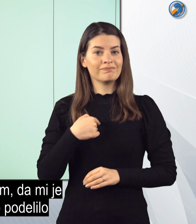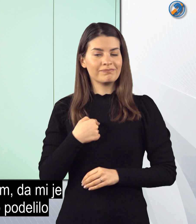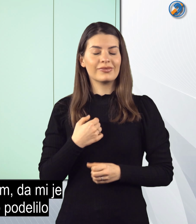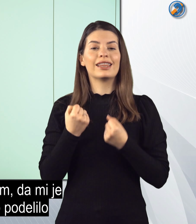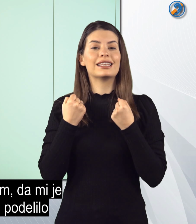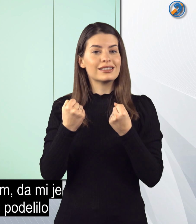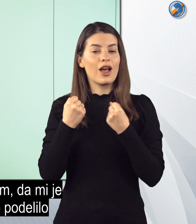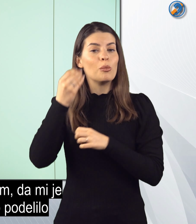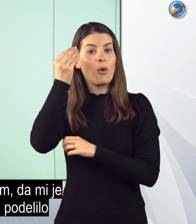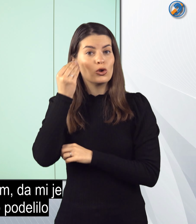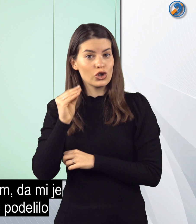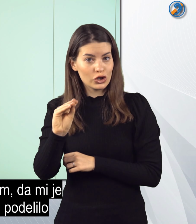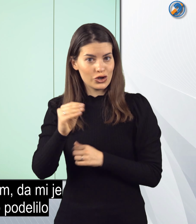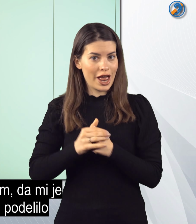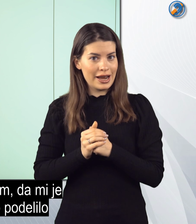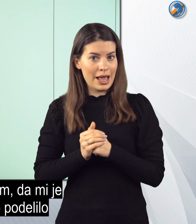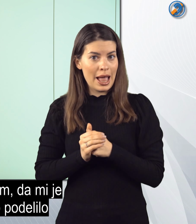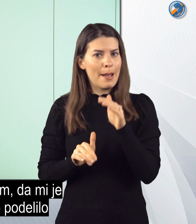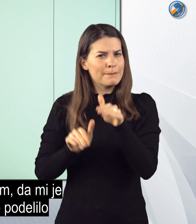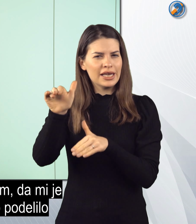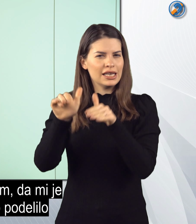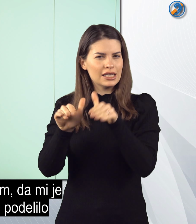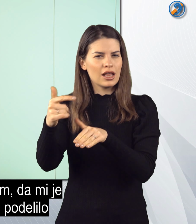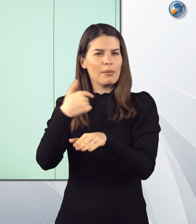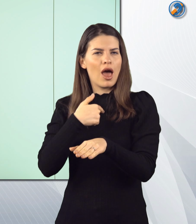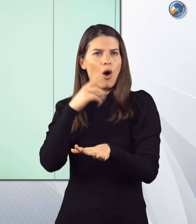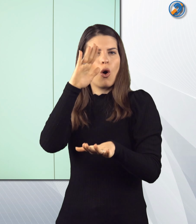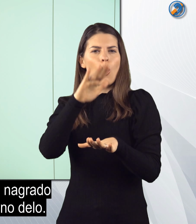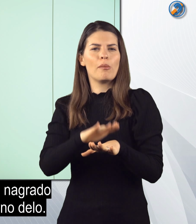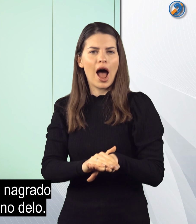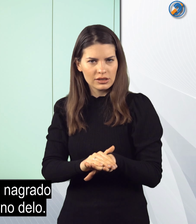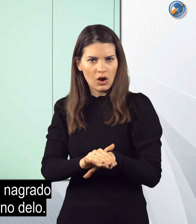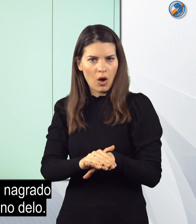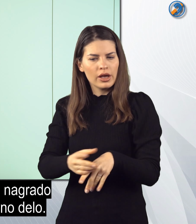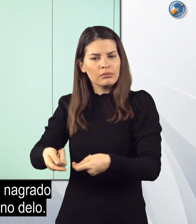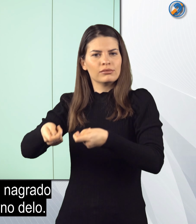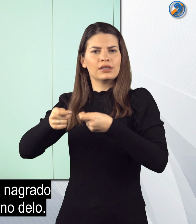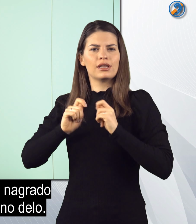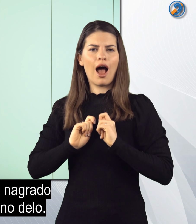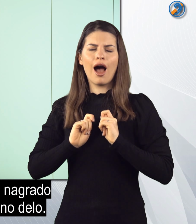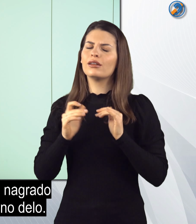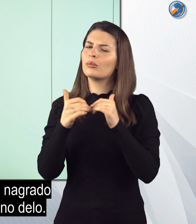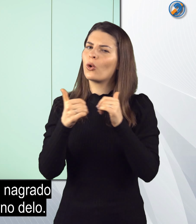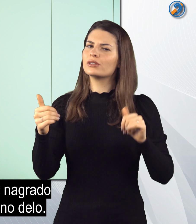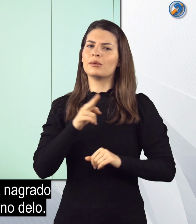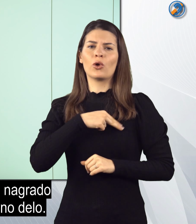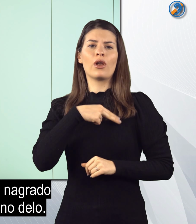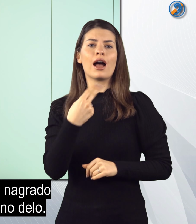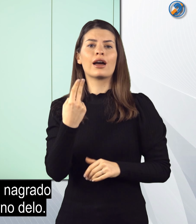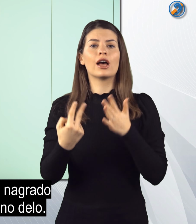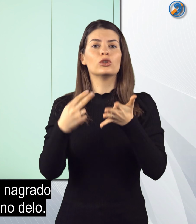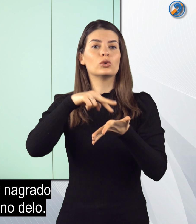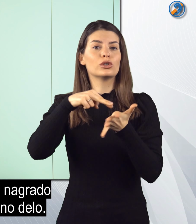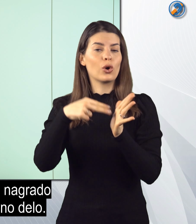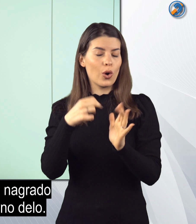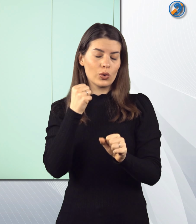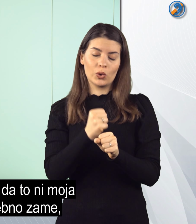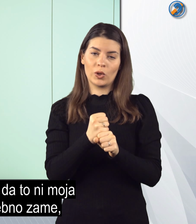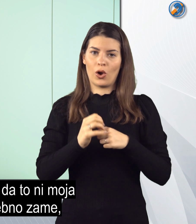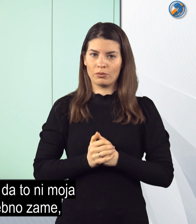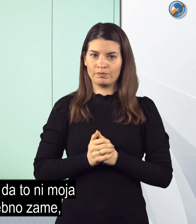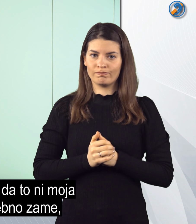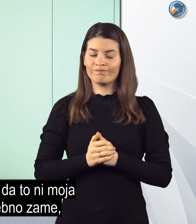Počaščen sem, da me je ministrstvo nekako prepoznalo in podelilo to posebno nagrado za strokovno delo.